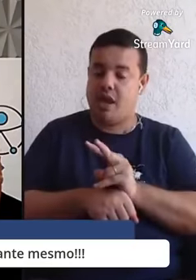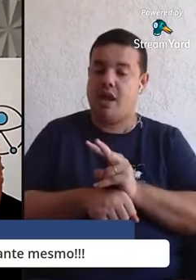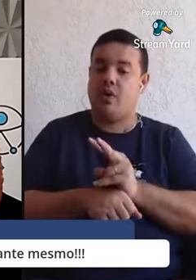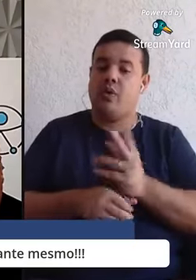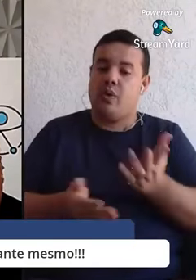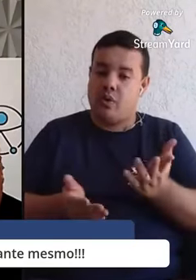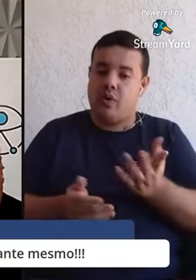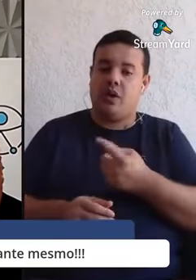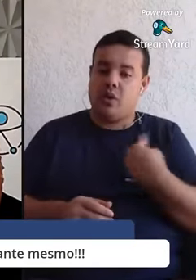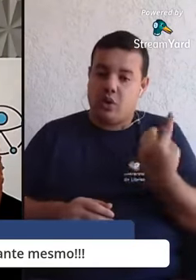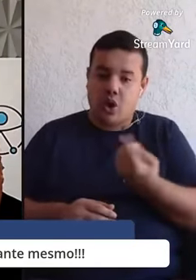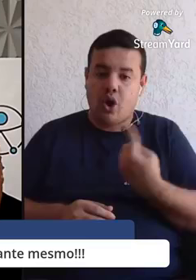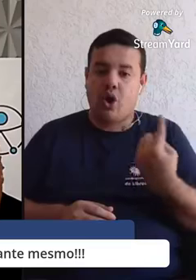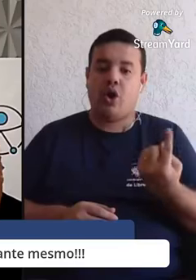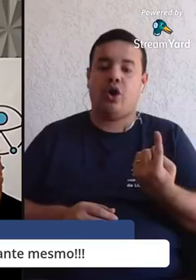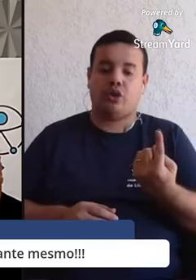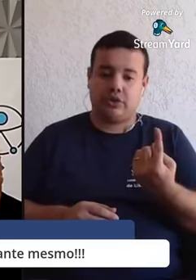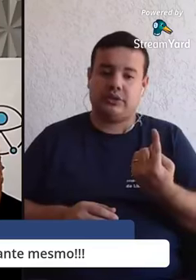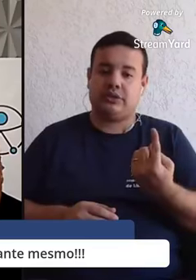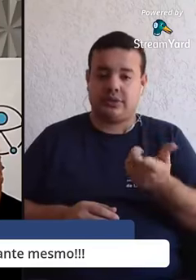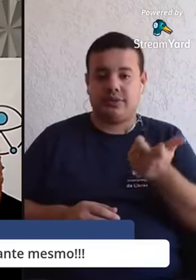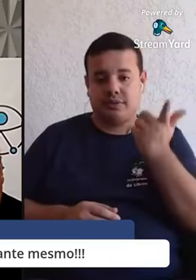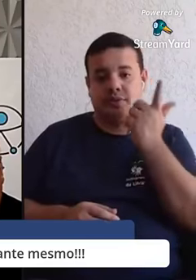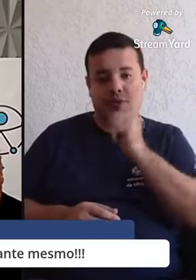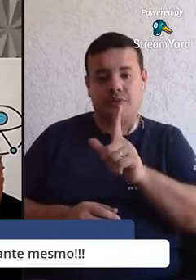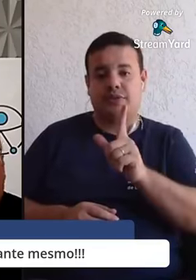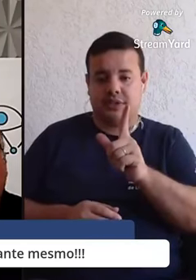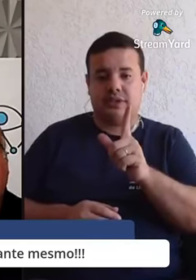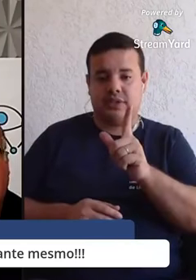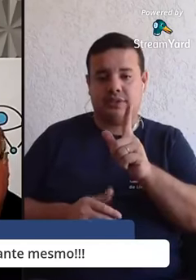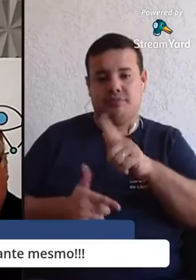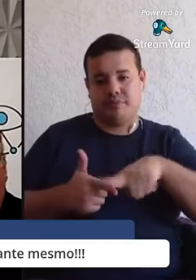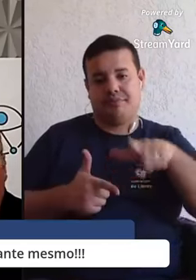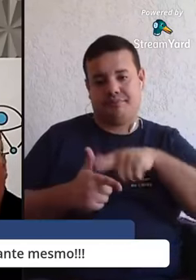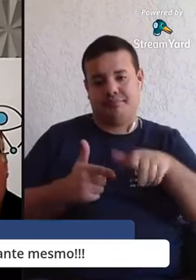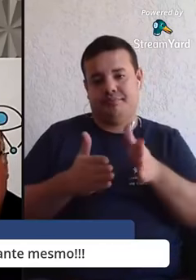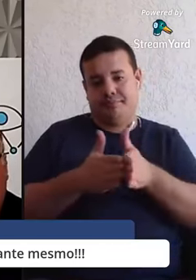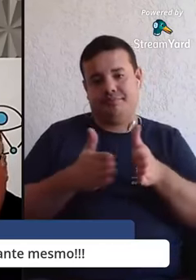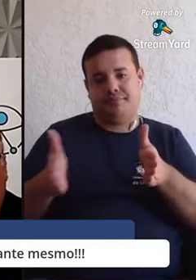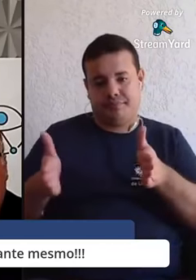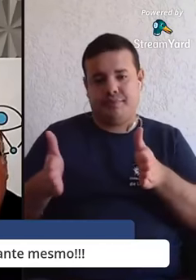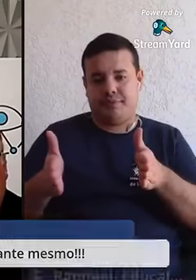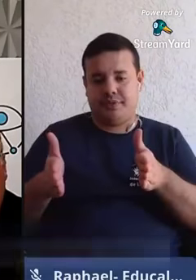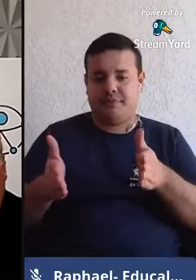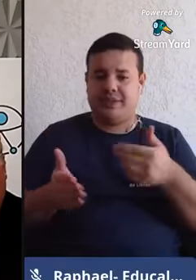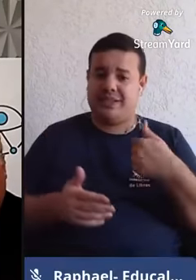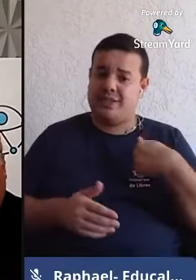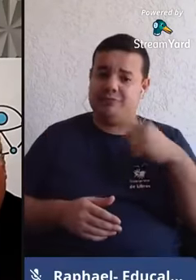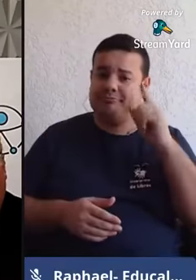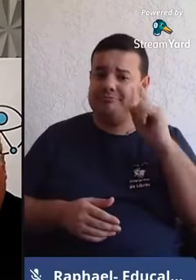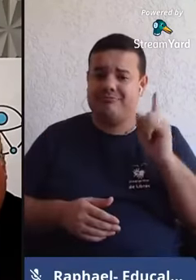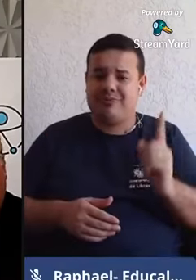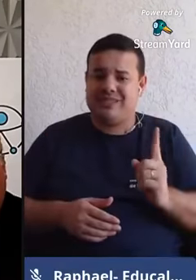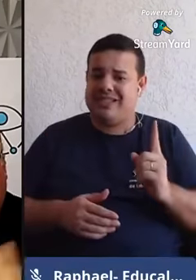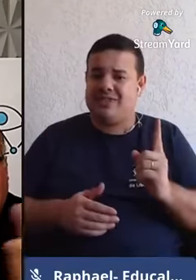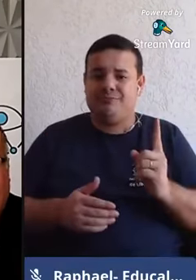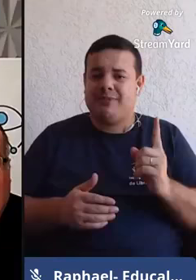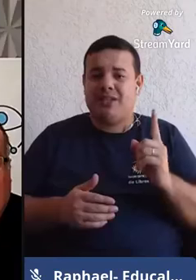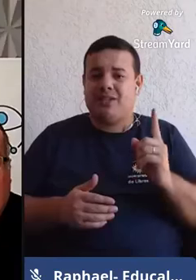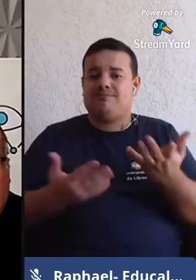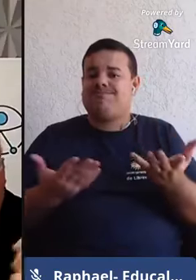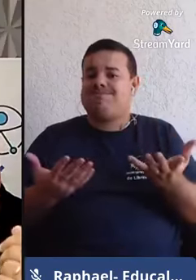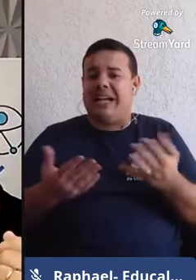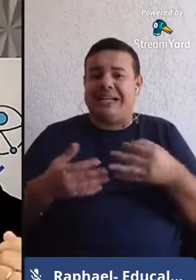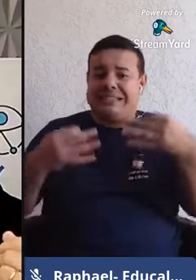gente ultrapasse, né, essa crise. Eu não sei não, viu? Muita incerteza, né,